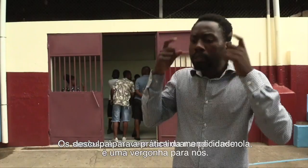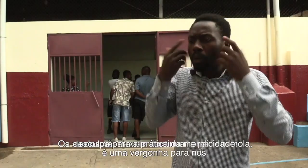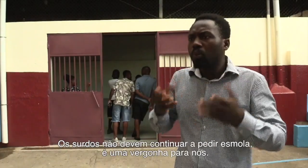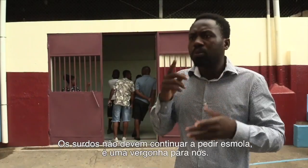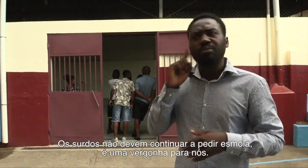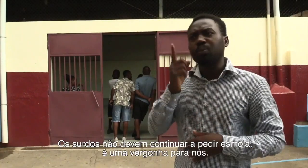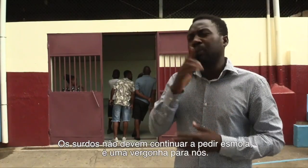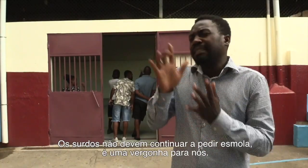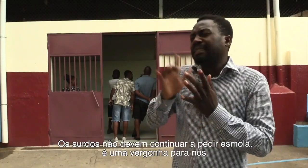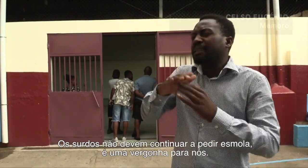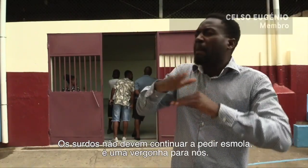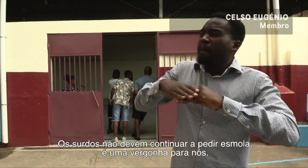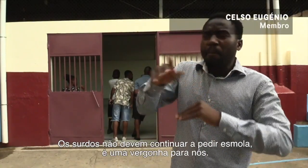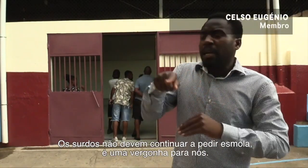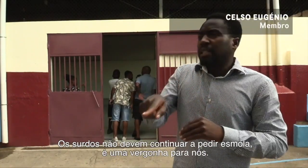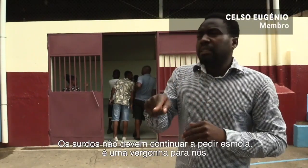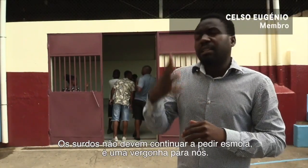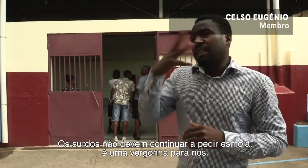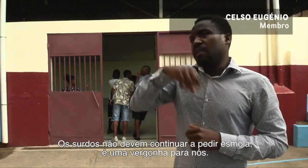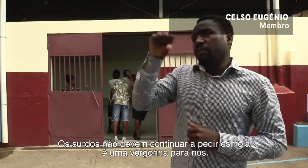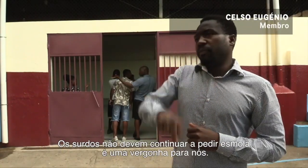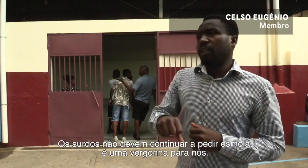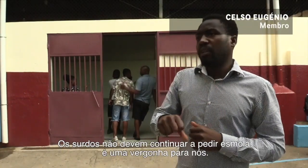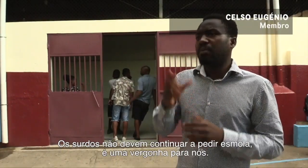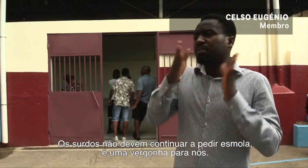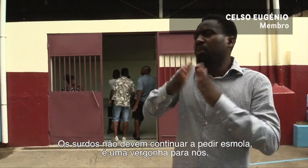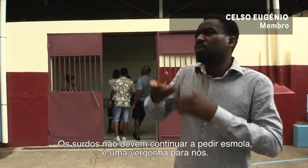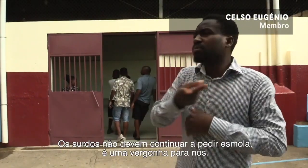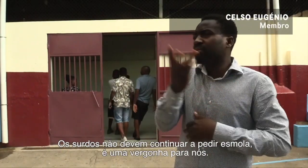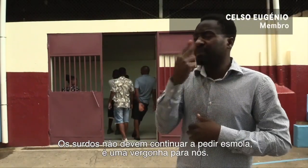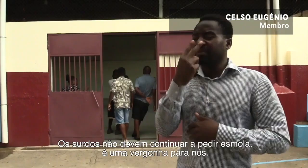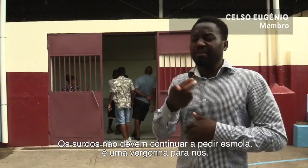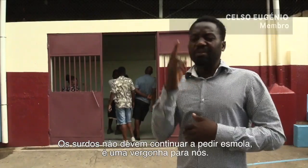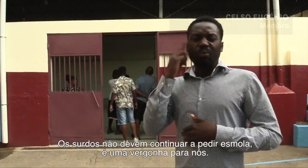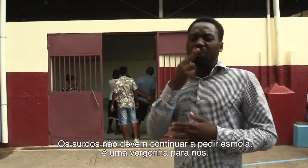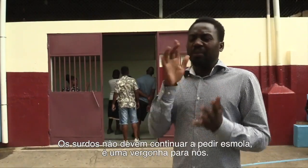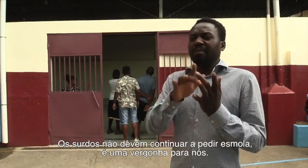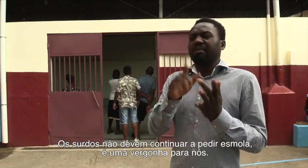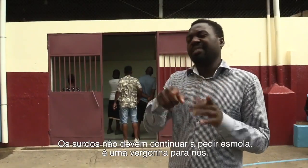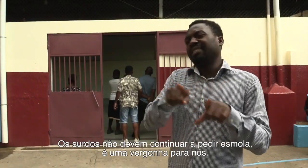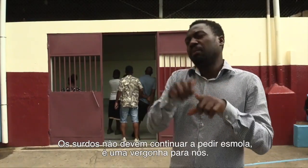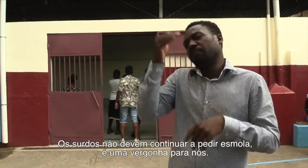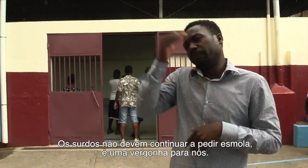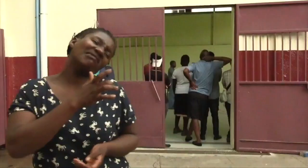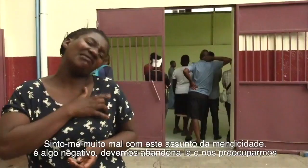Os surdos não devem continuar a pedir esmola. É uma vergonha para nós.